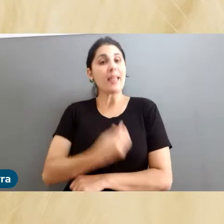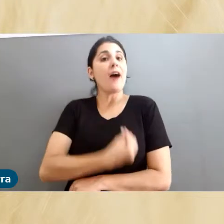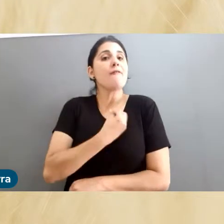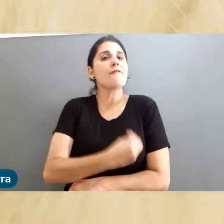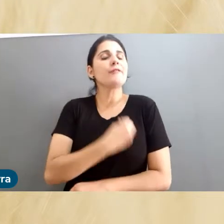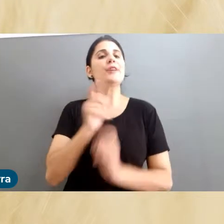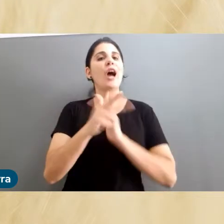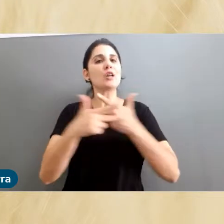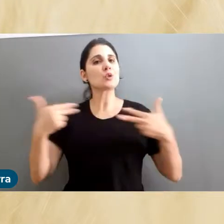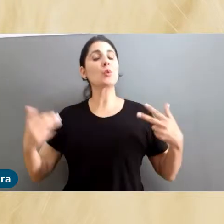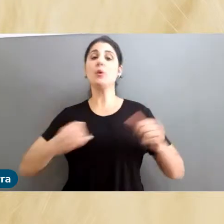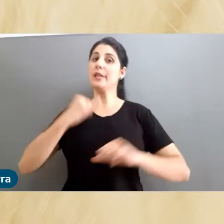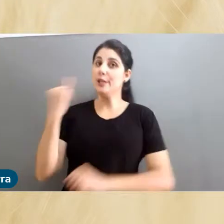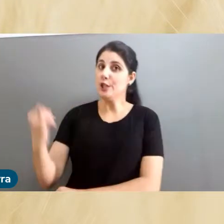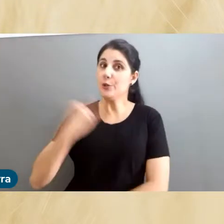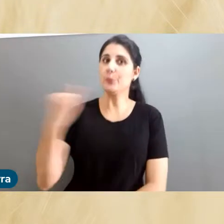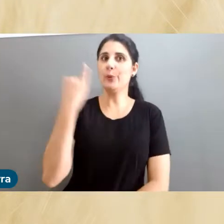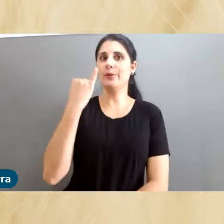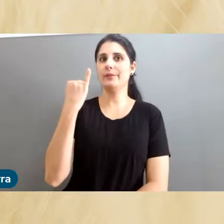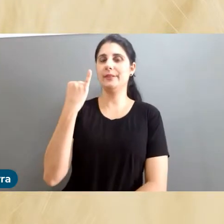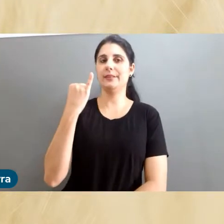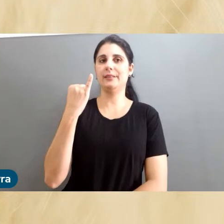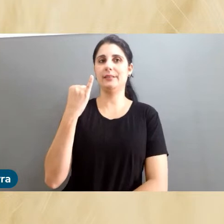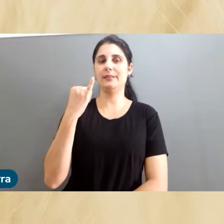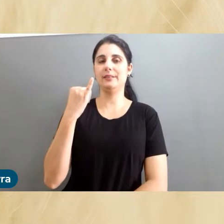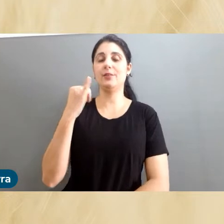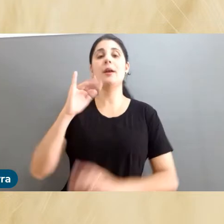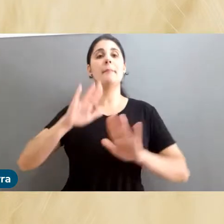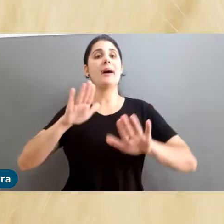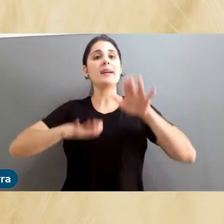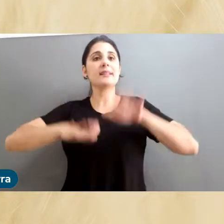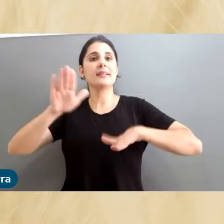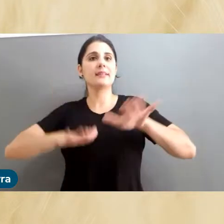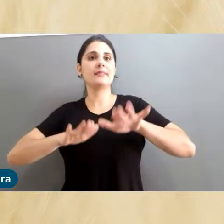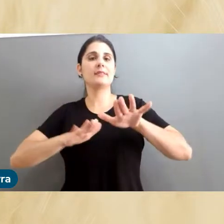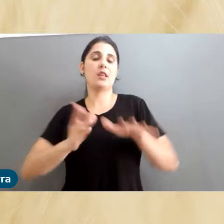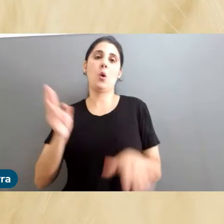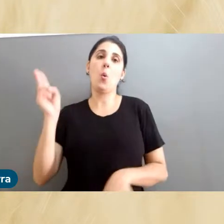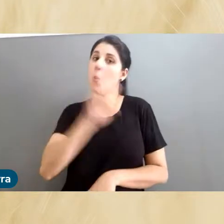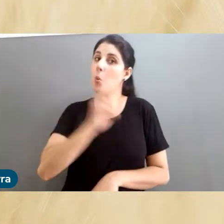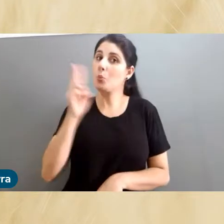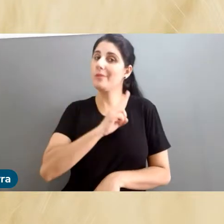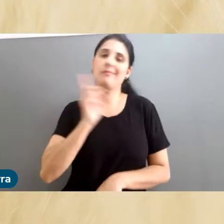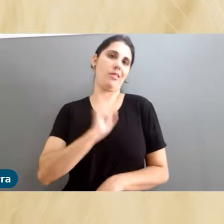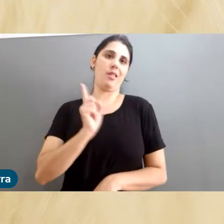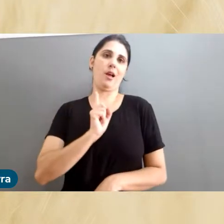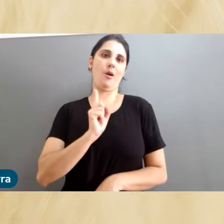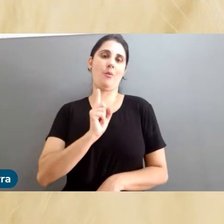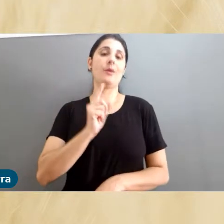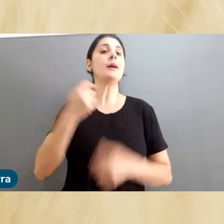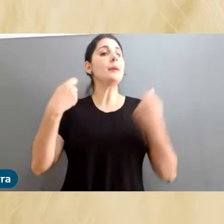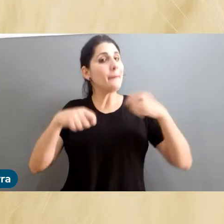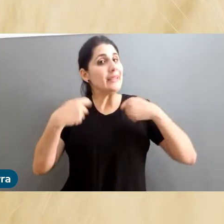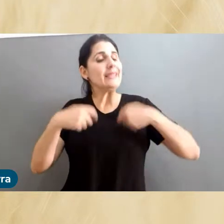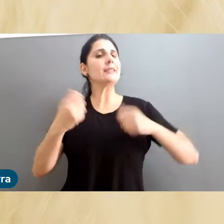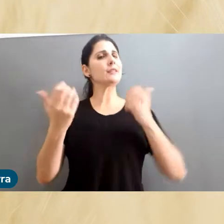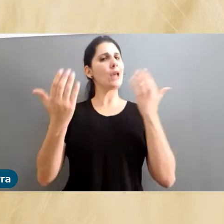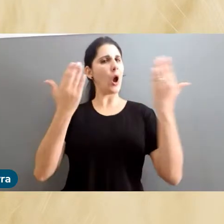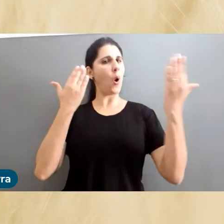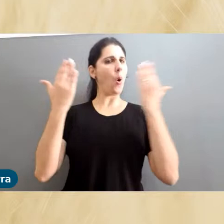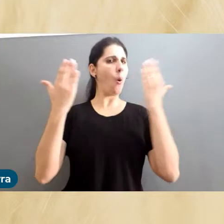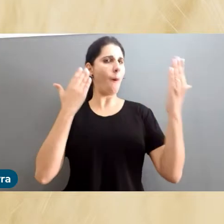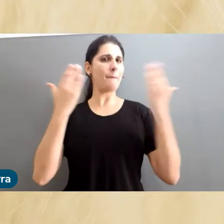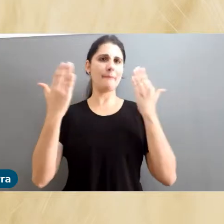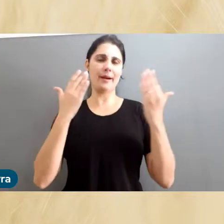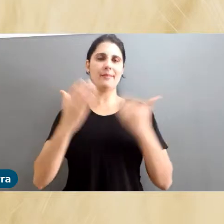coisas que são importantes, mas nem sempre são urgentes. Porque urgente e importante não são a